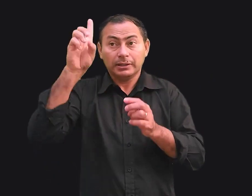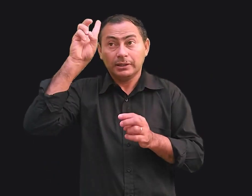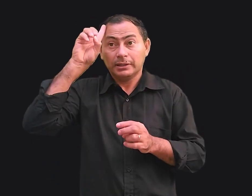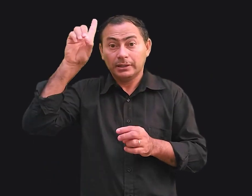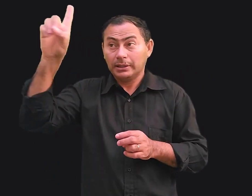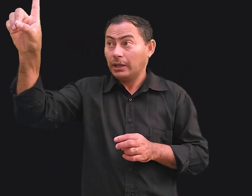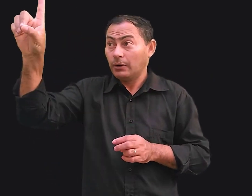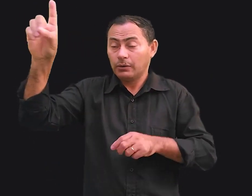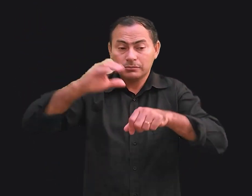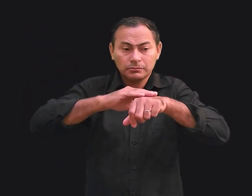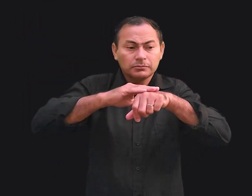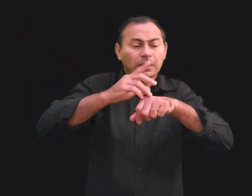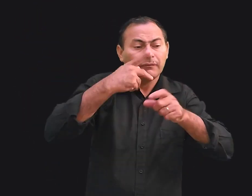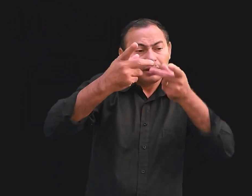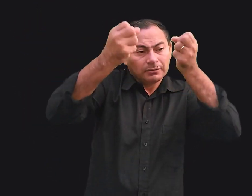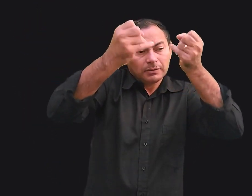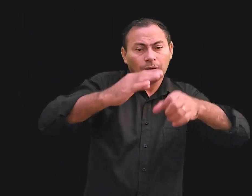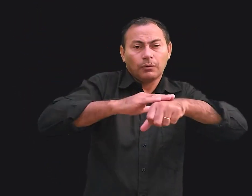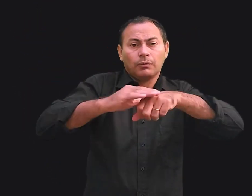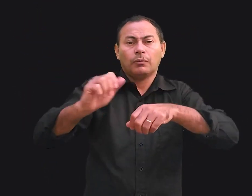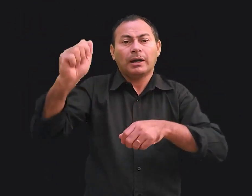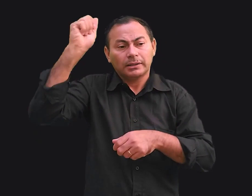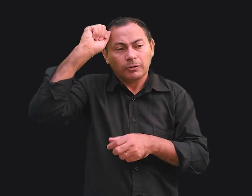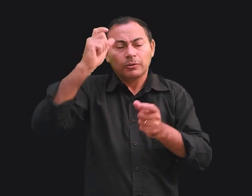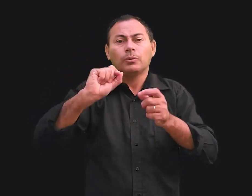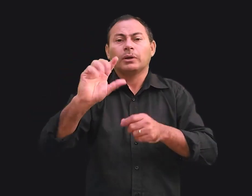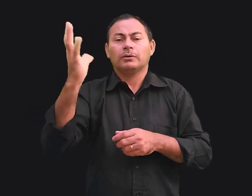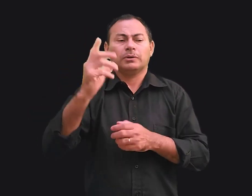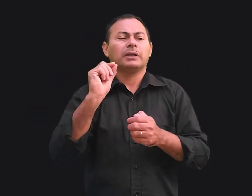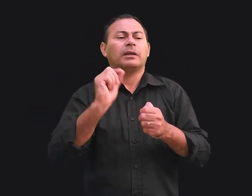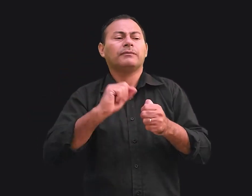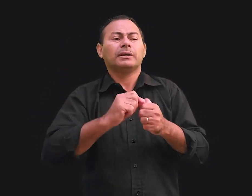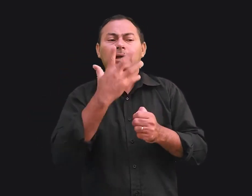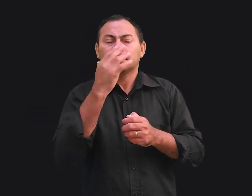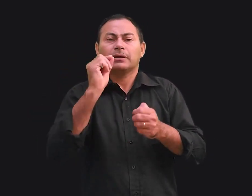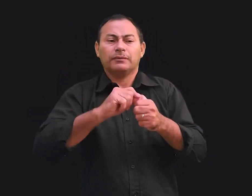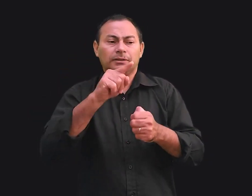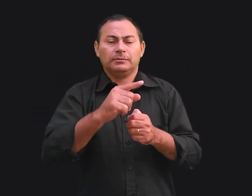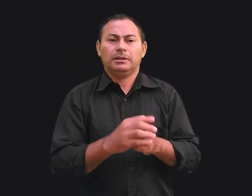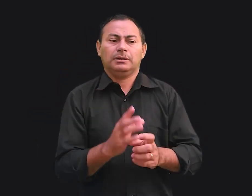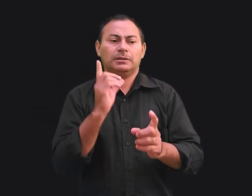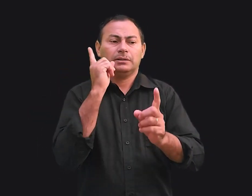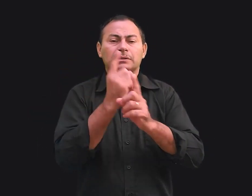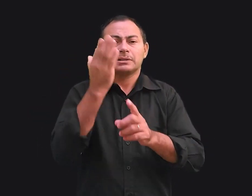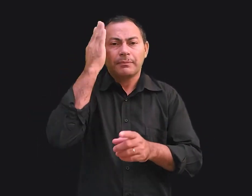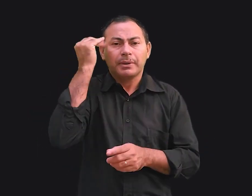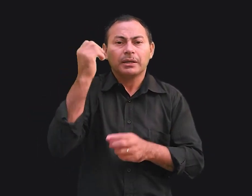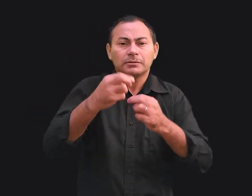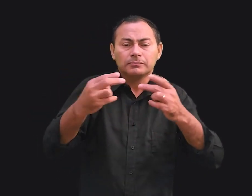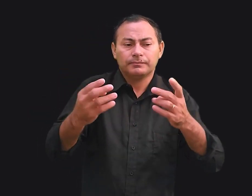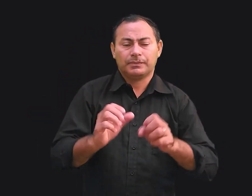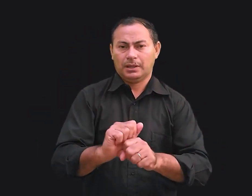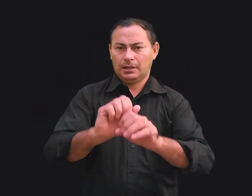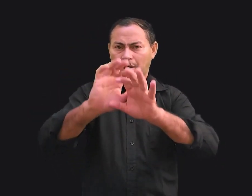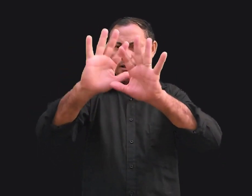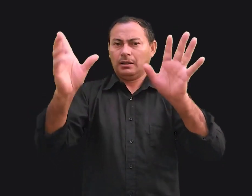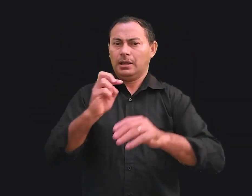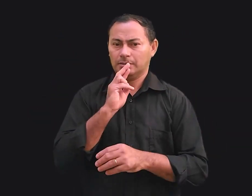com Adão o que tinha acontecido. Quem você acha que o fez descobrir isso? É claro que a resposta